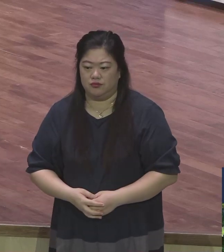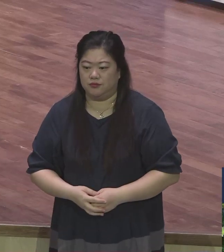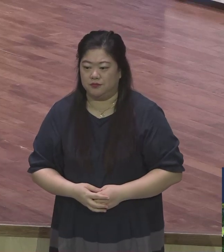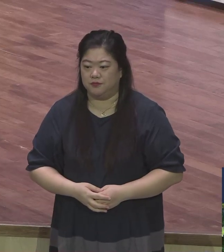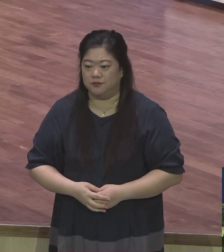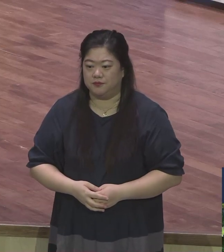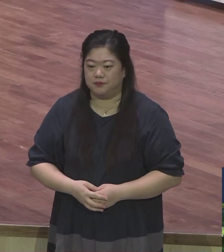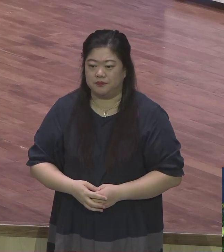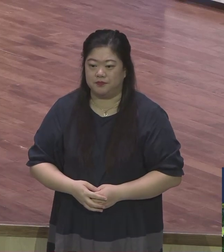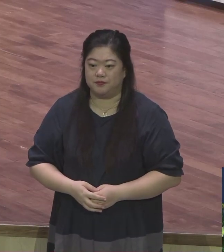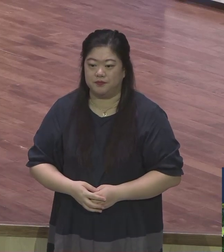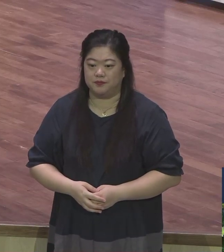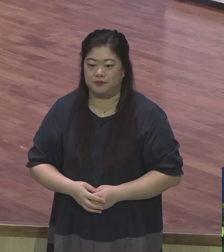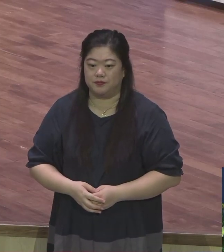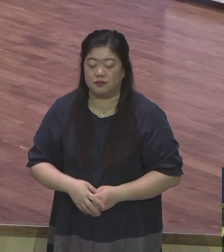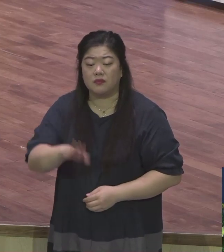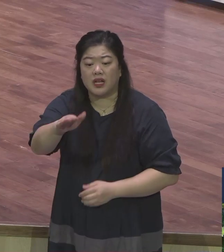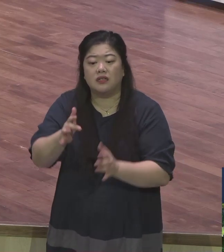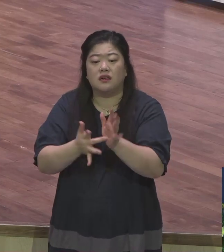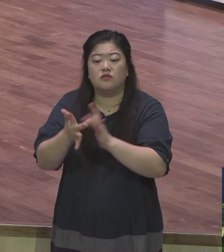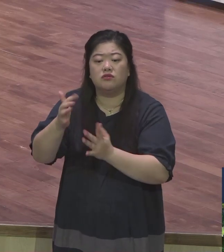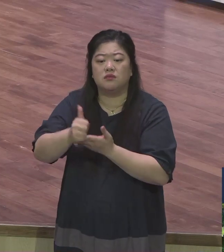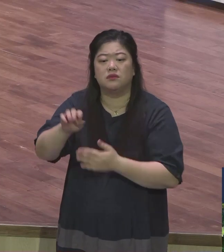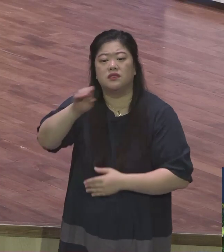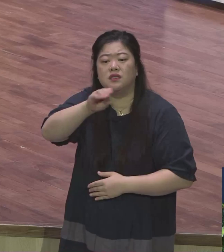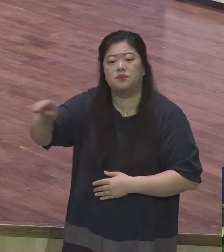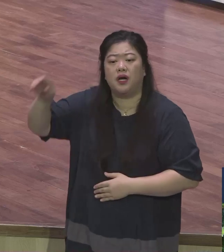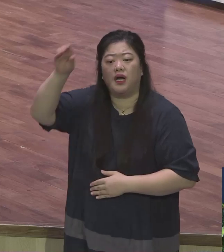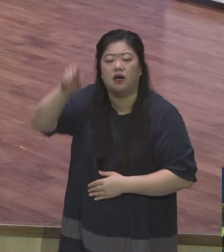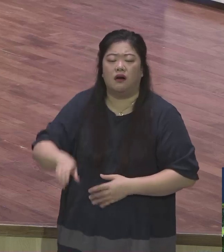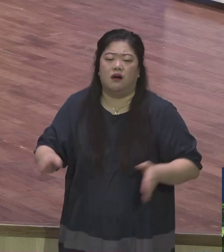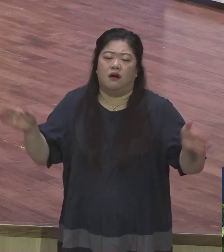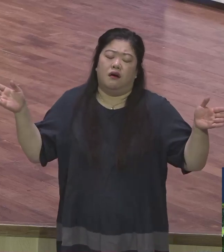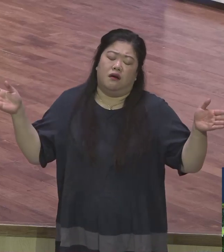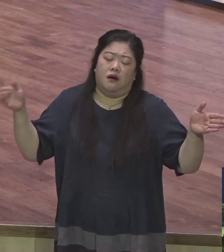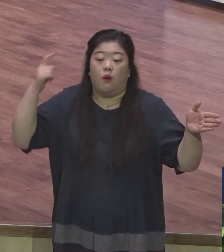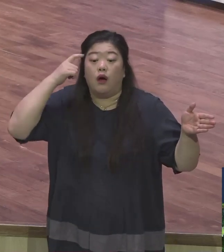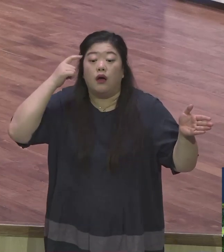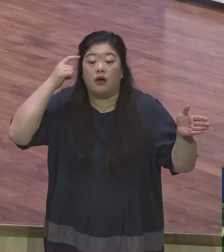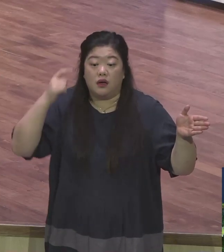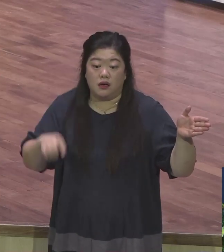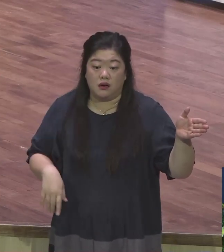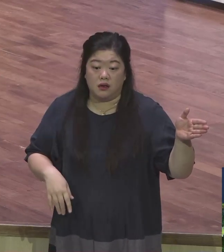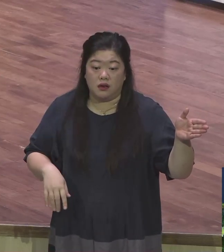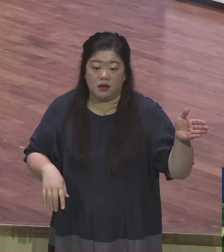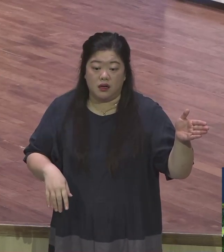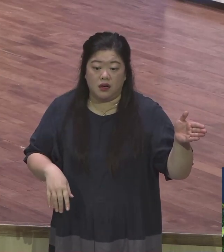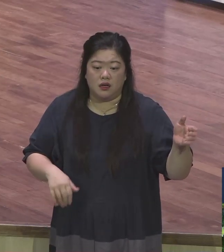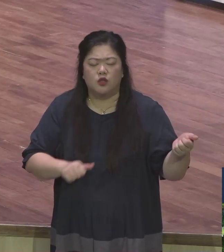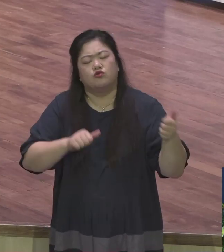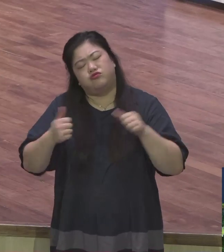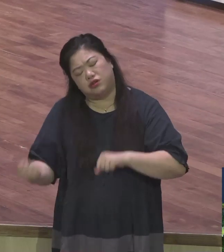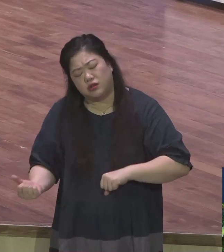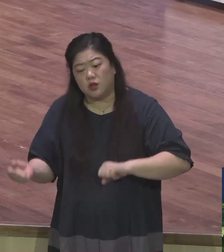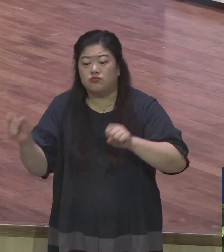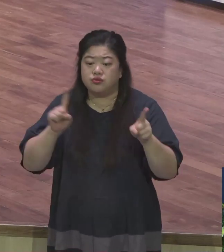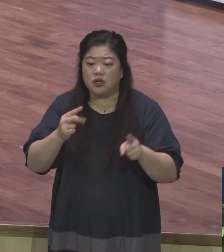예수님이 왜 십자가 죽으셨냐 왜 부활하셔서 우리에게 생명을 주셨냐 이제는